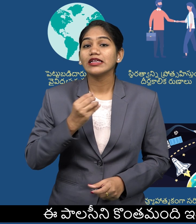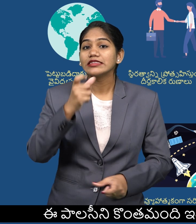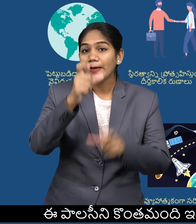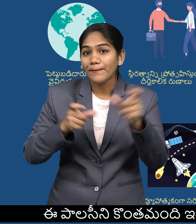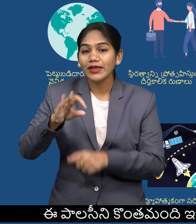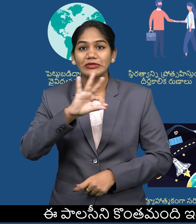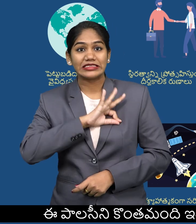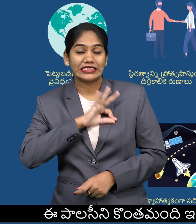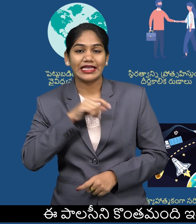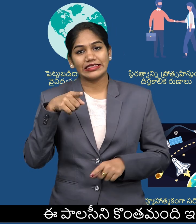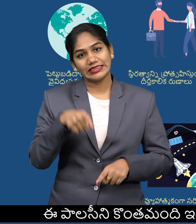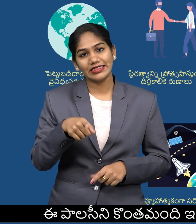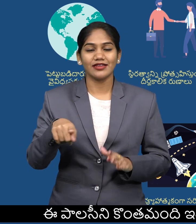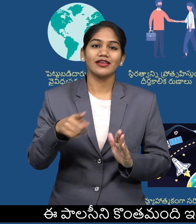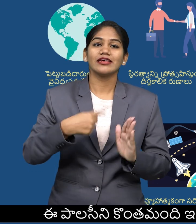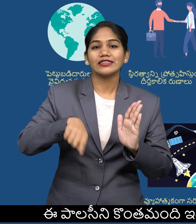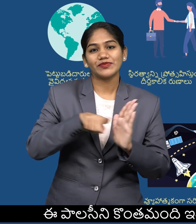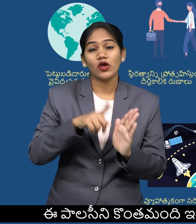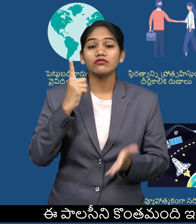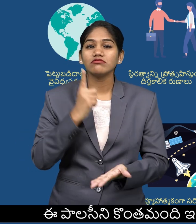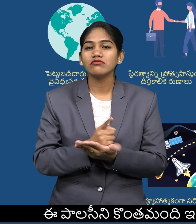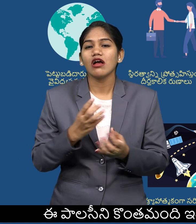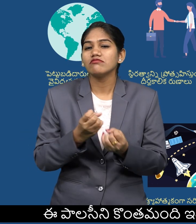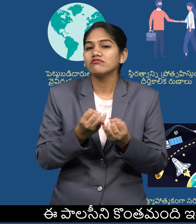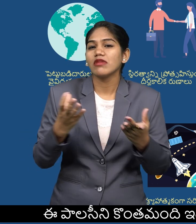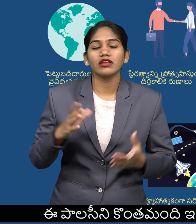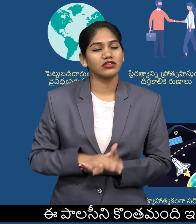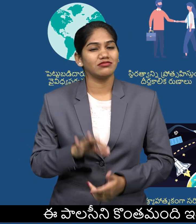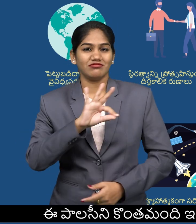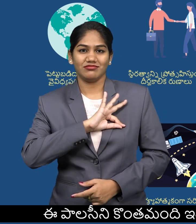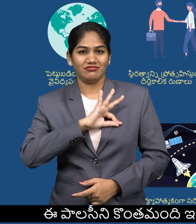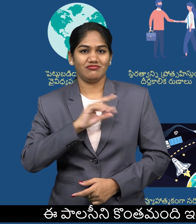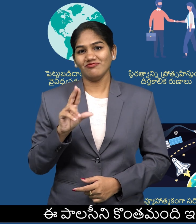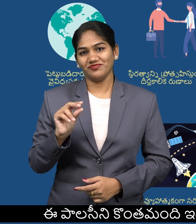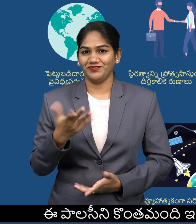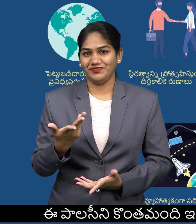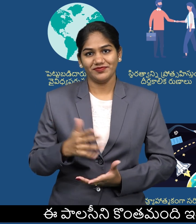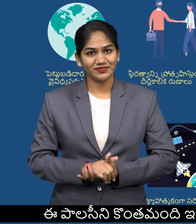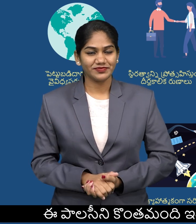ఈ పాలసీని కొంతమంది ఇష్టపడతారు, కానీ చాలామంది ఇష్టపడరు.